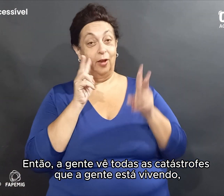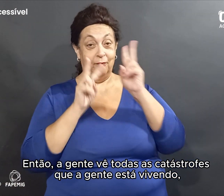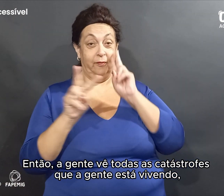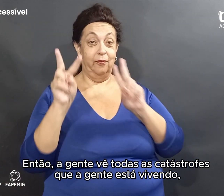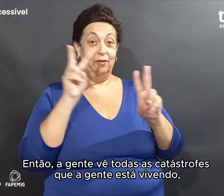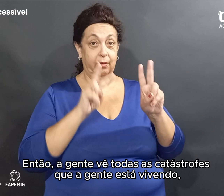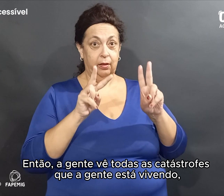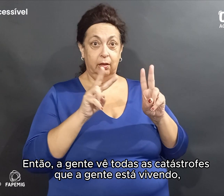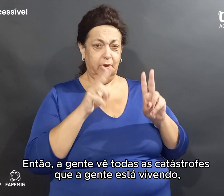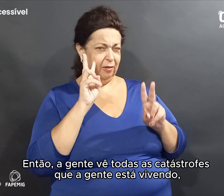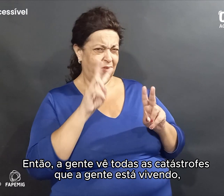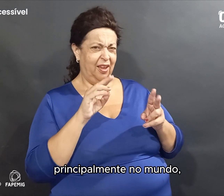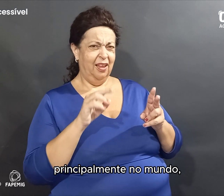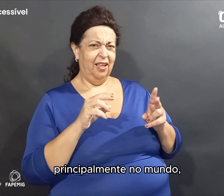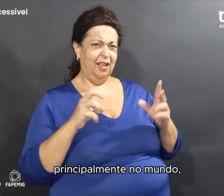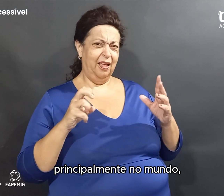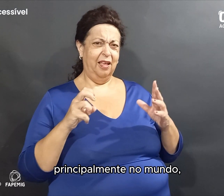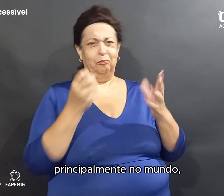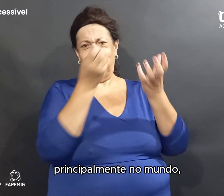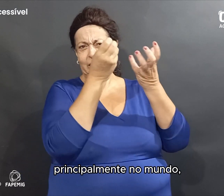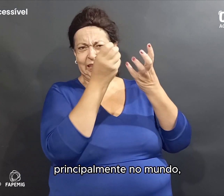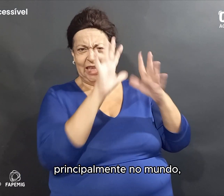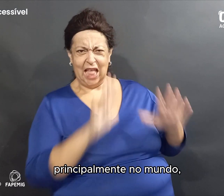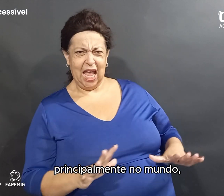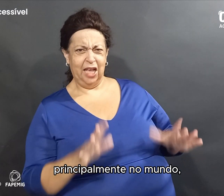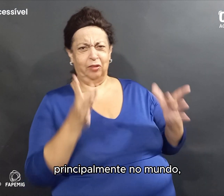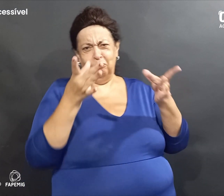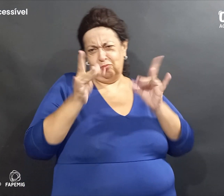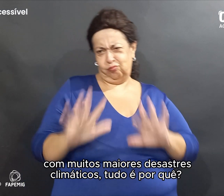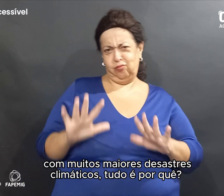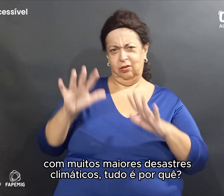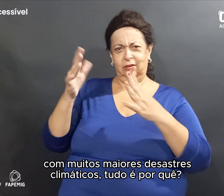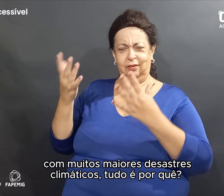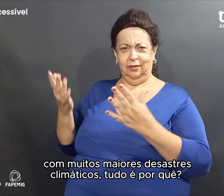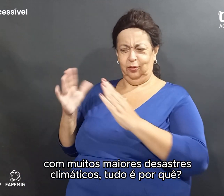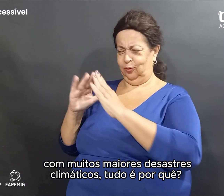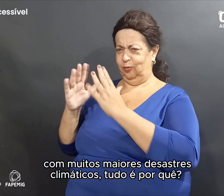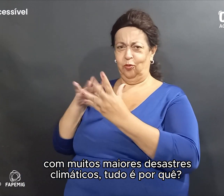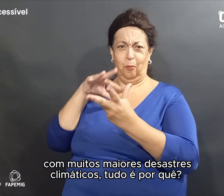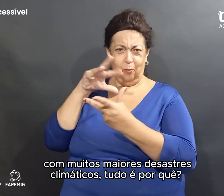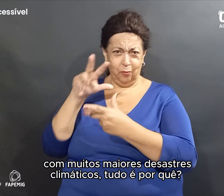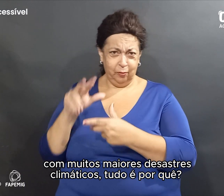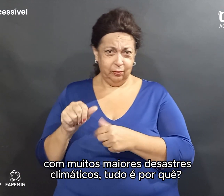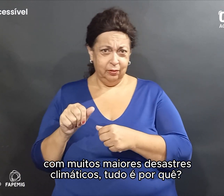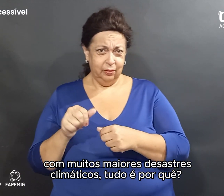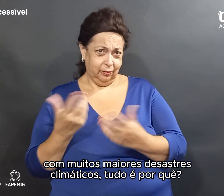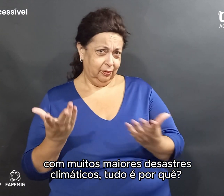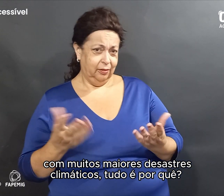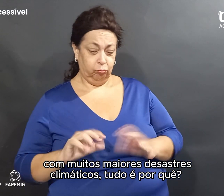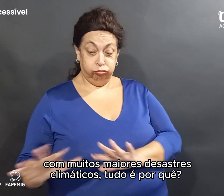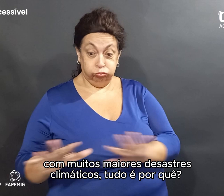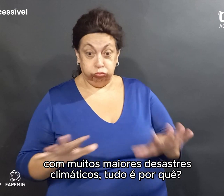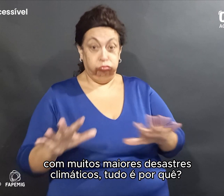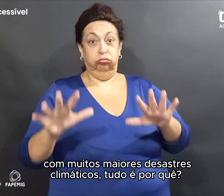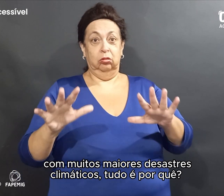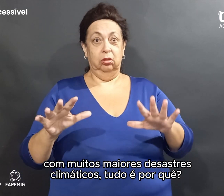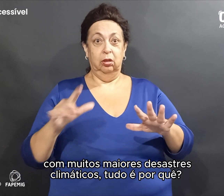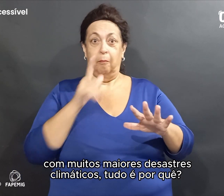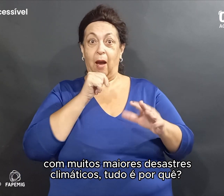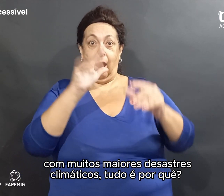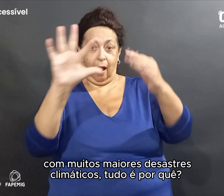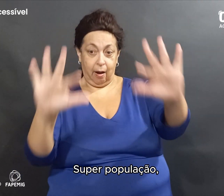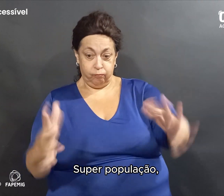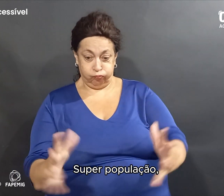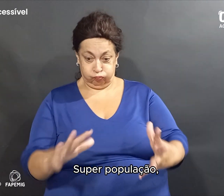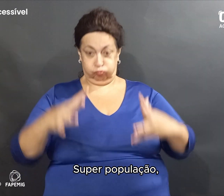essas catástrofes que a gente está vivendo, principalmente no mundo, né? Com muitos maiores desastres climáticos aí, tudo